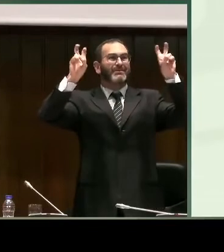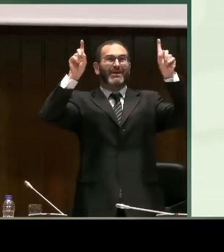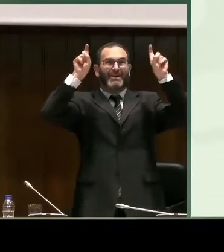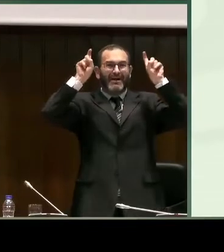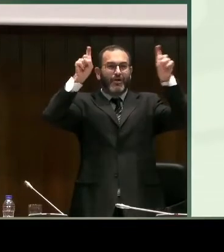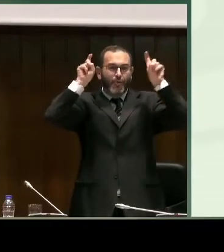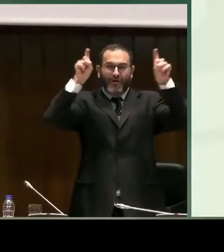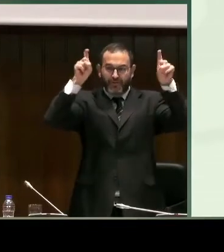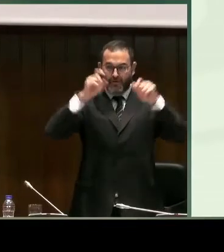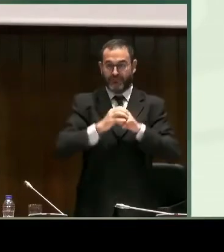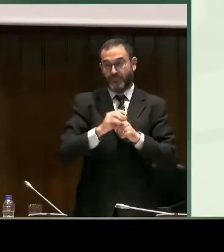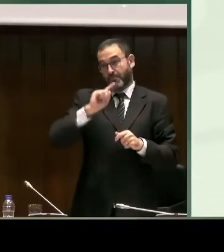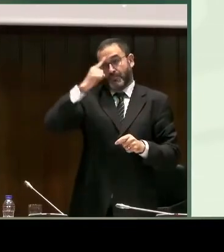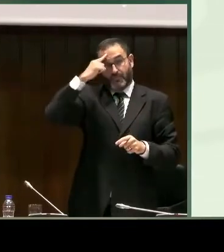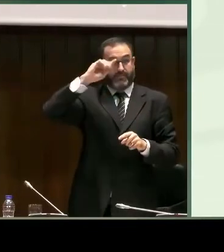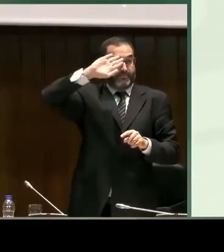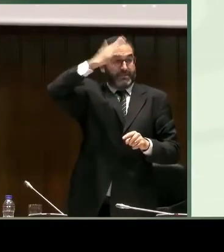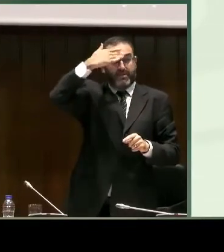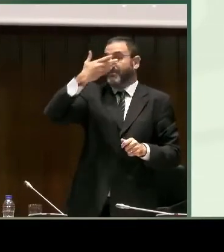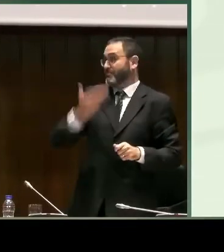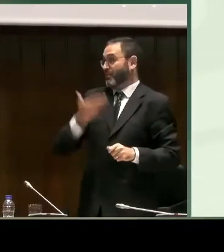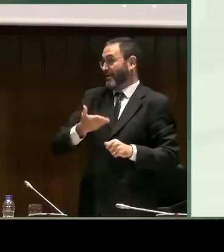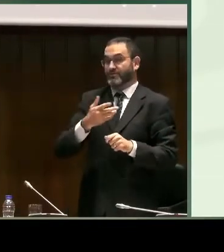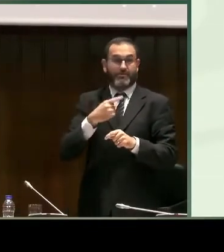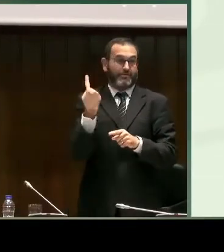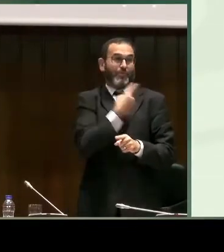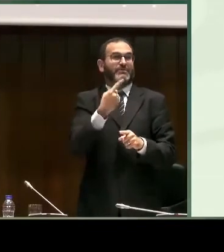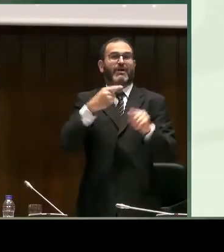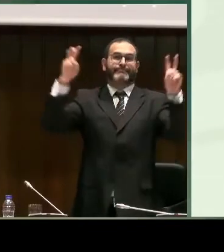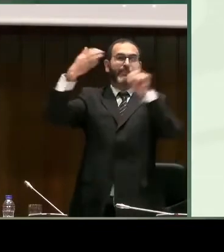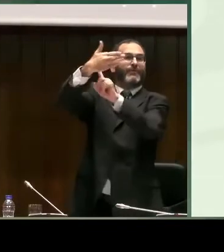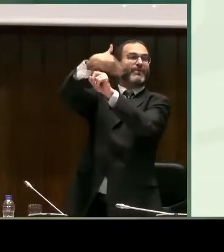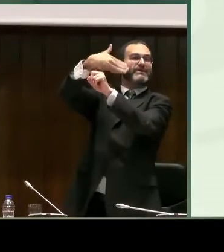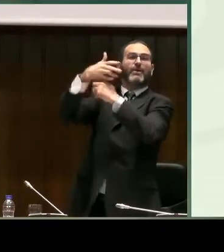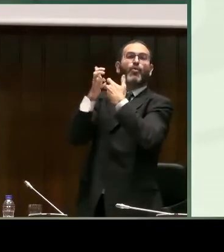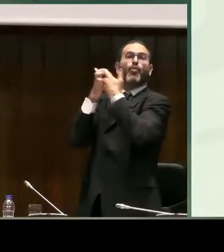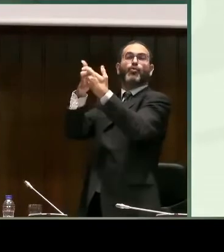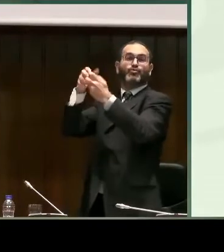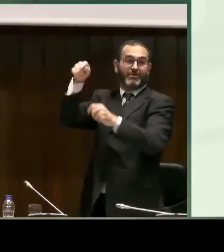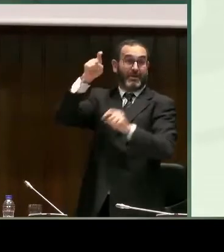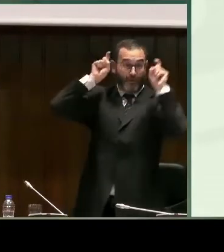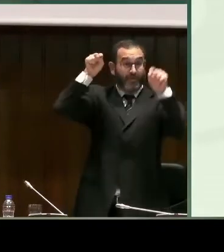Y enfocándonos directamente en el ámbito educativo, que incluye la ley territorial,